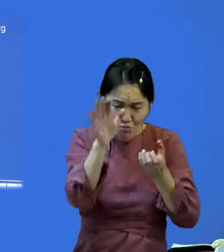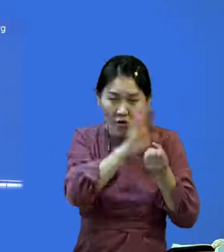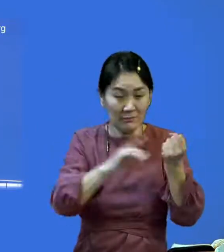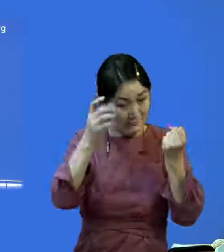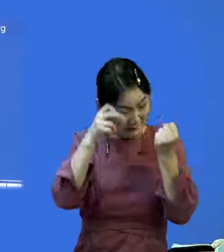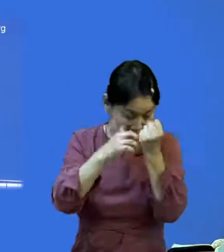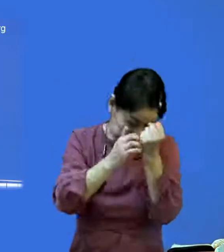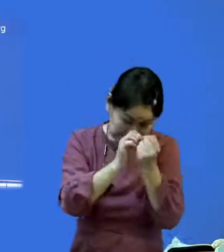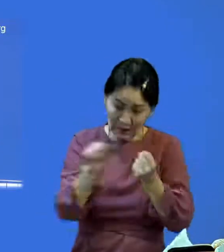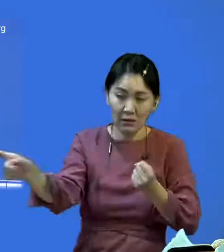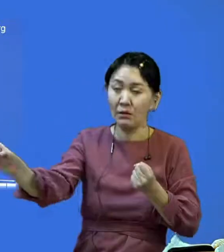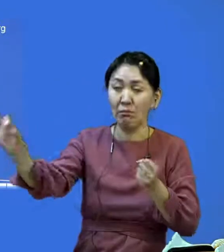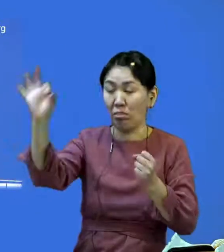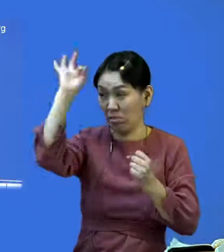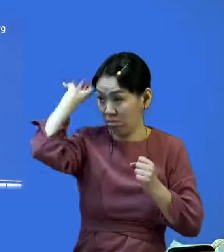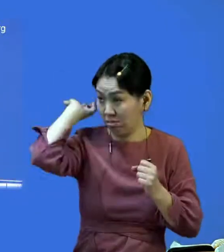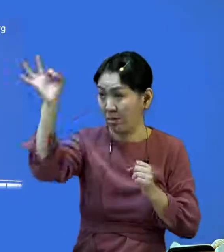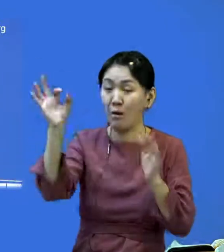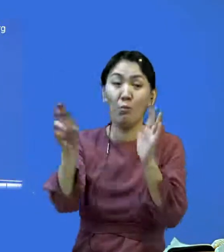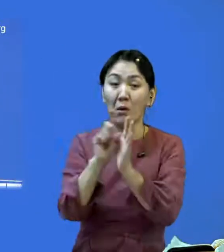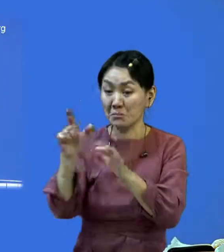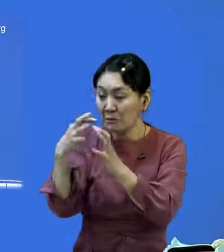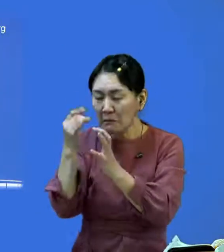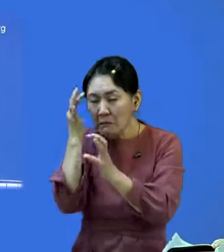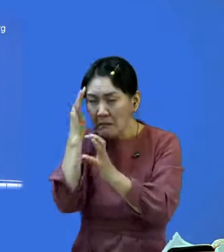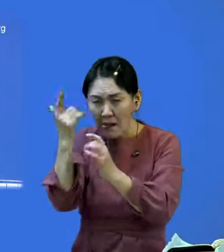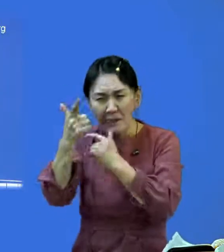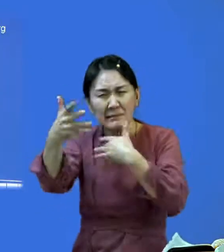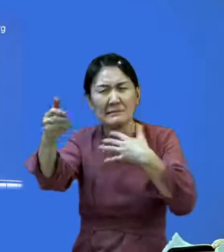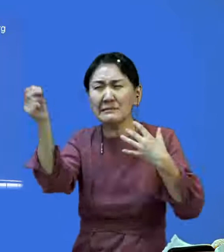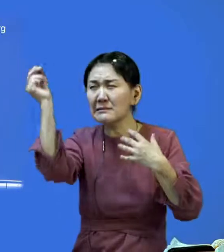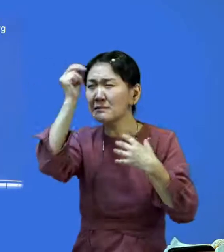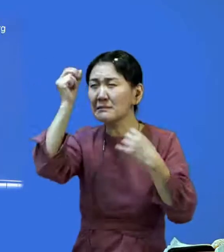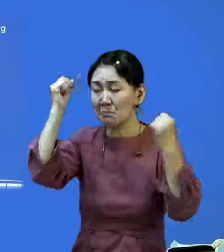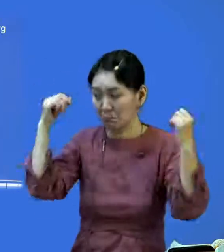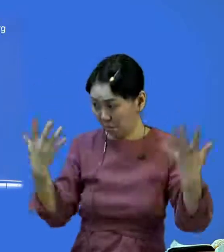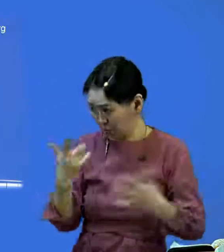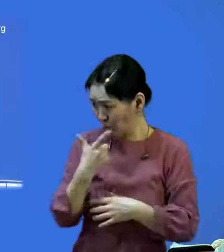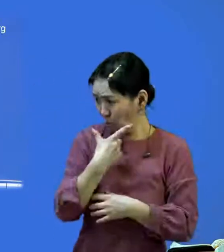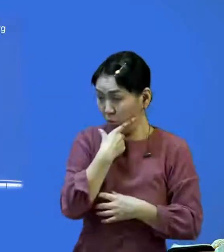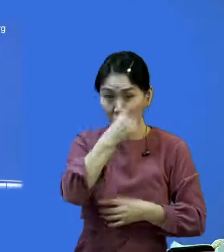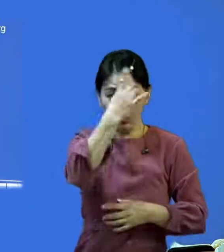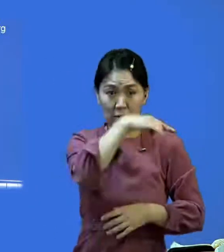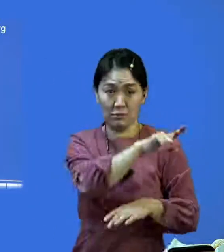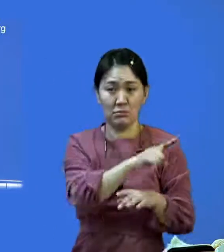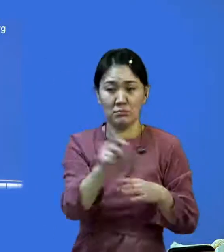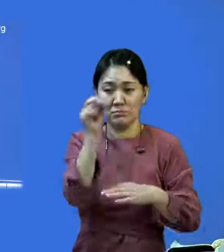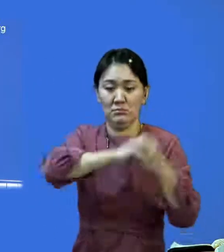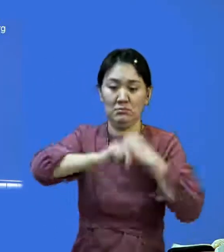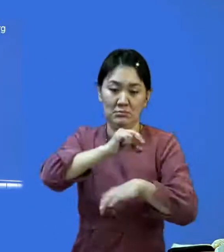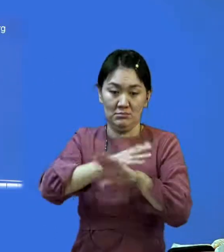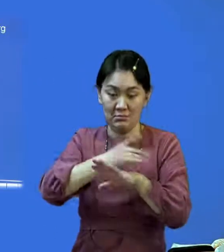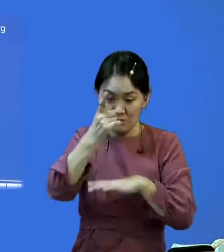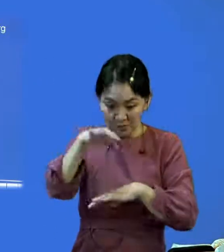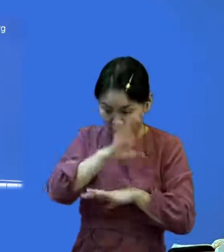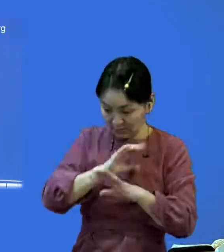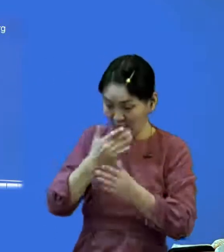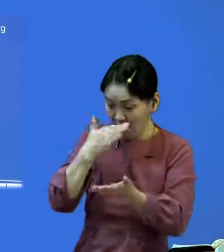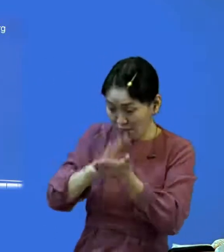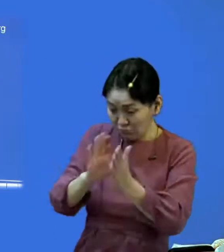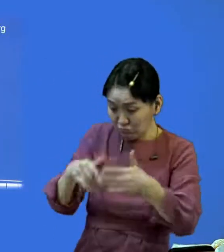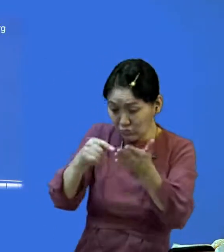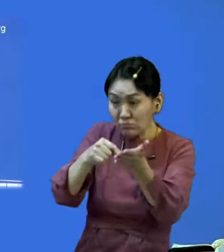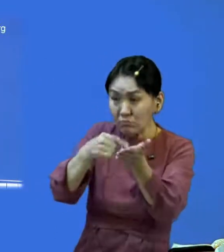чадахгүй. Тийм ээ, аврагдсан хүний тэр мөнх ам эзний мотор дотор байдаг гэдэг хад. Бурхан бид бүхэнд амласан амлалт бол энэ